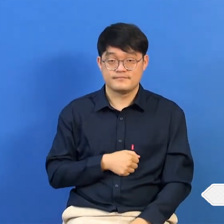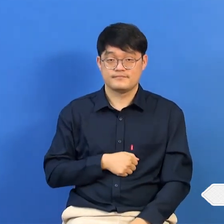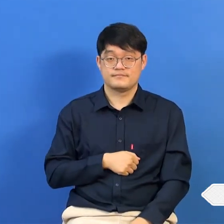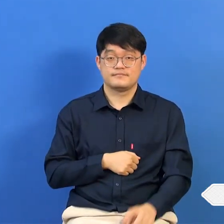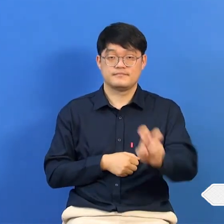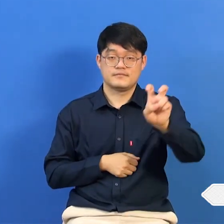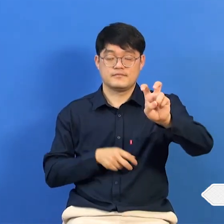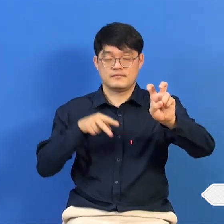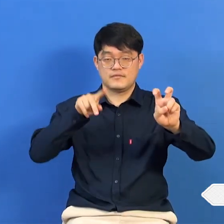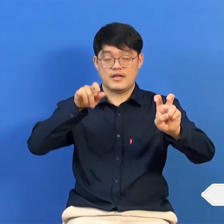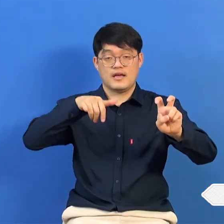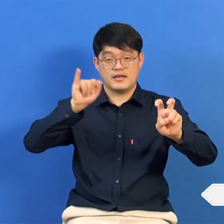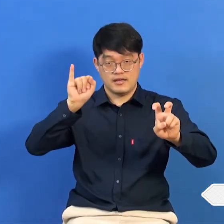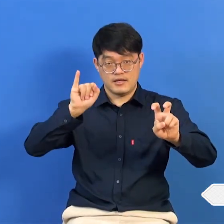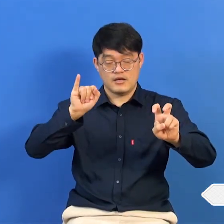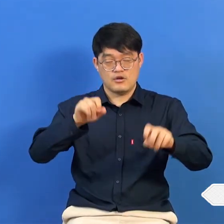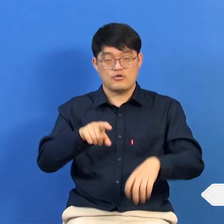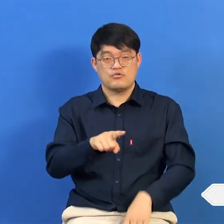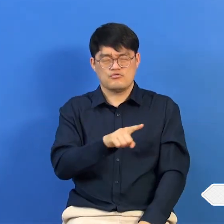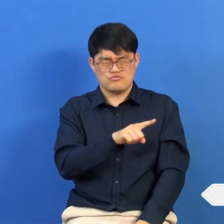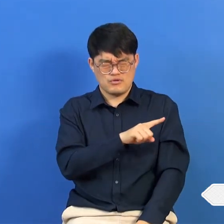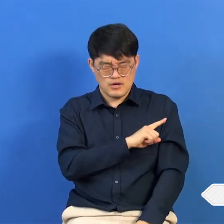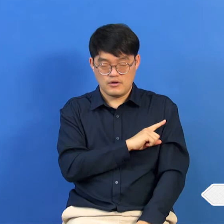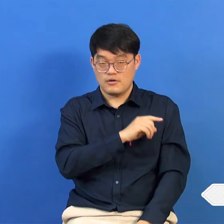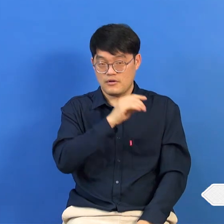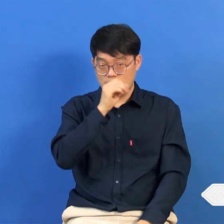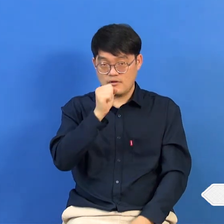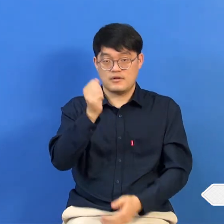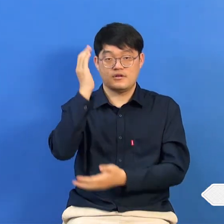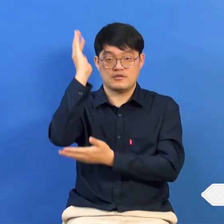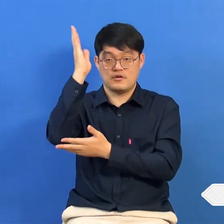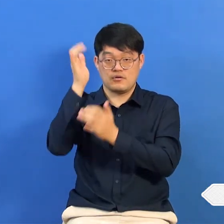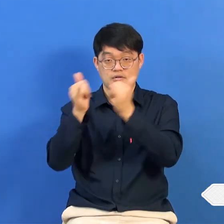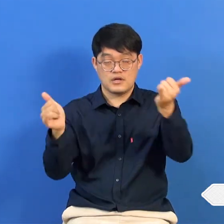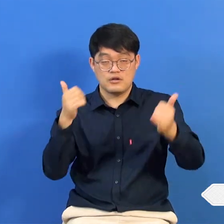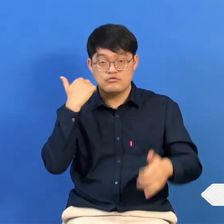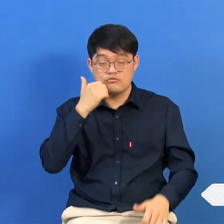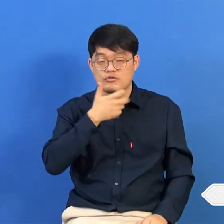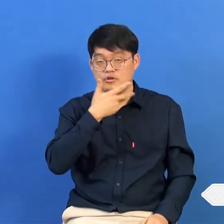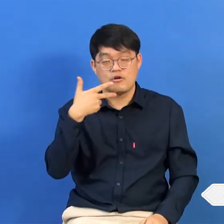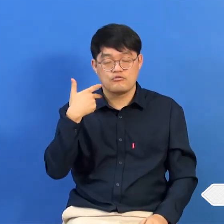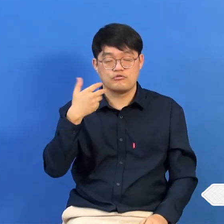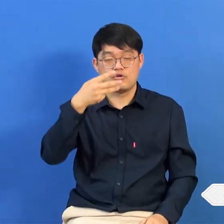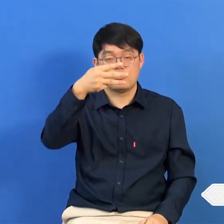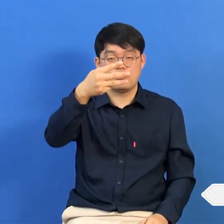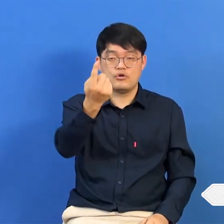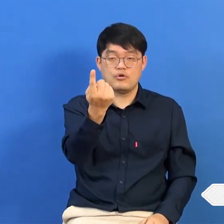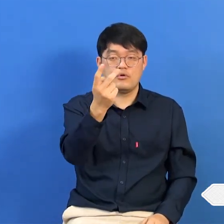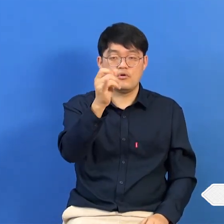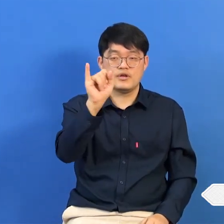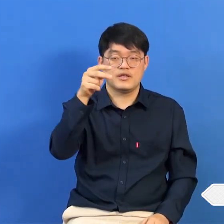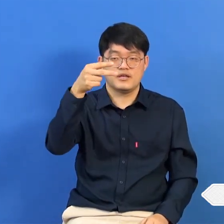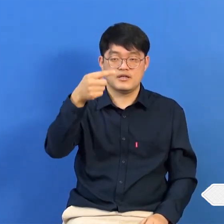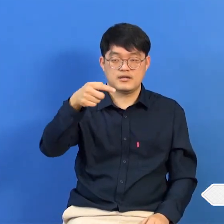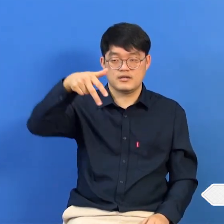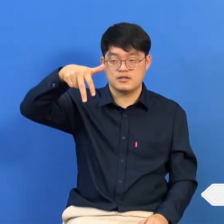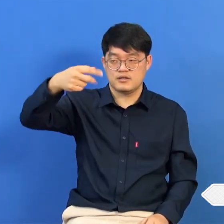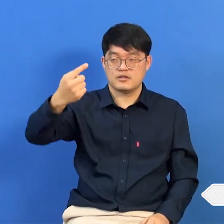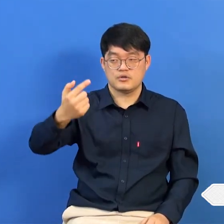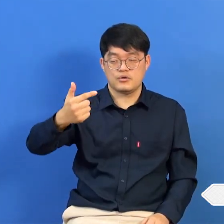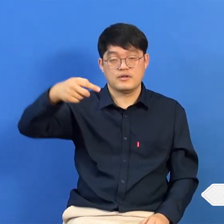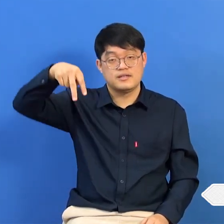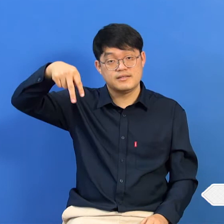20세기 최대의 강해 설교자라고 한다면 영국의 로이드 존스 목사님을 꼽습니다. 로이드 존스